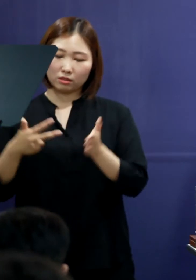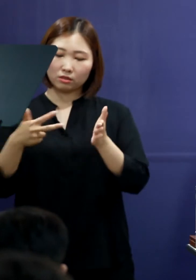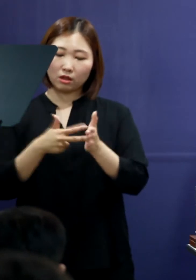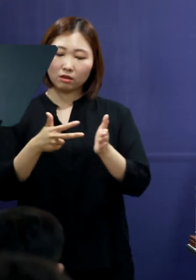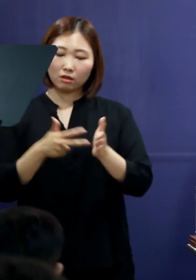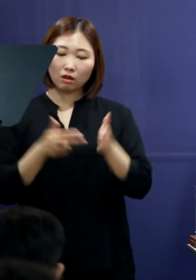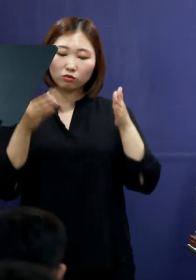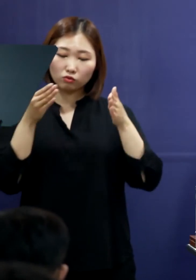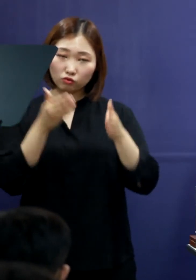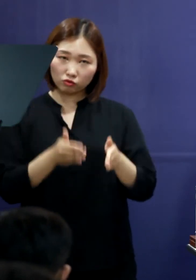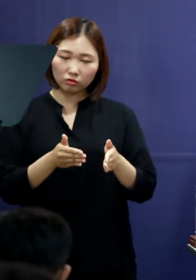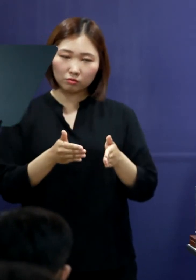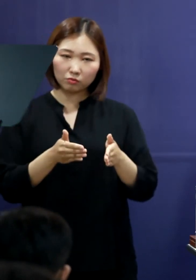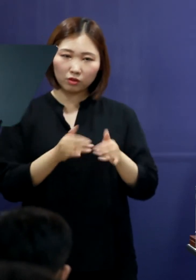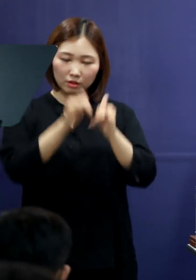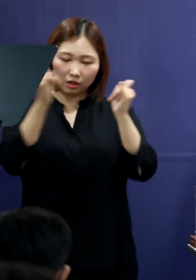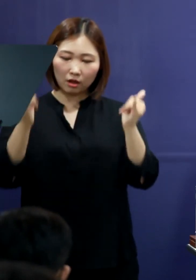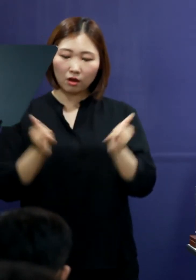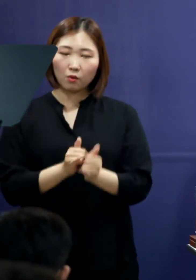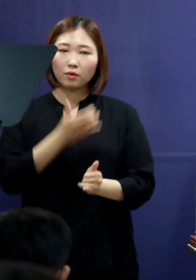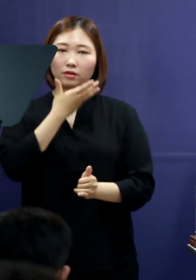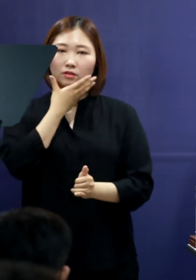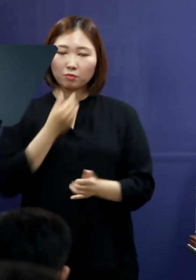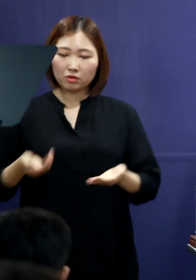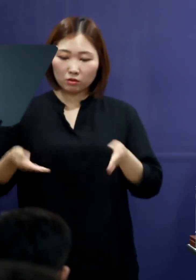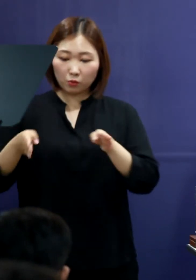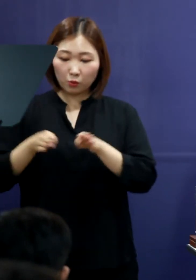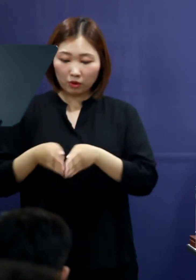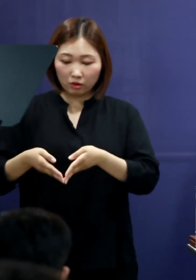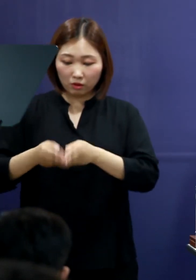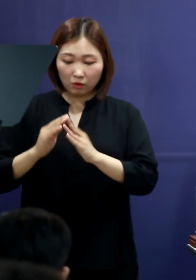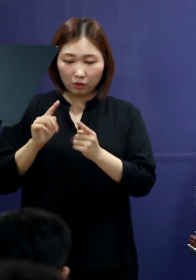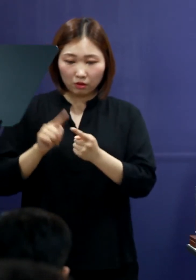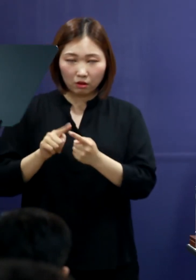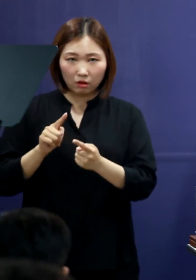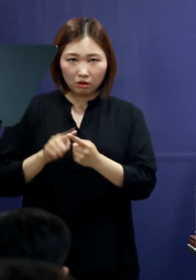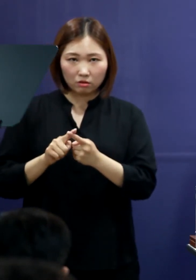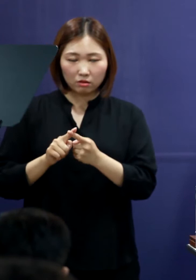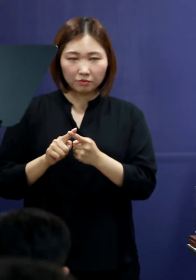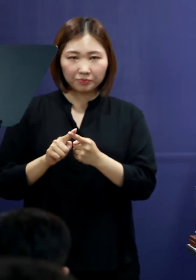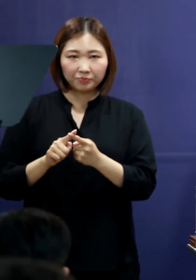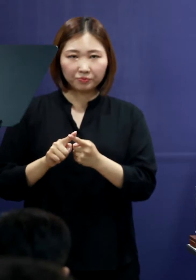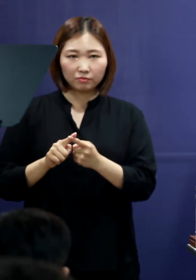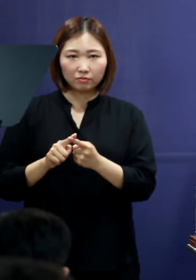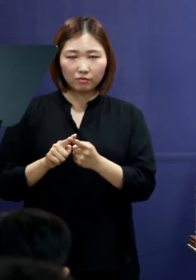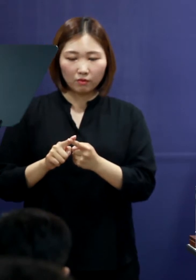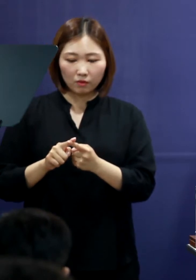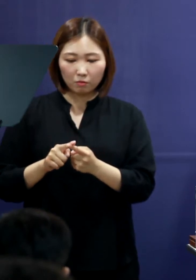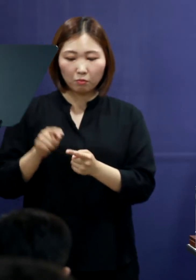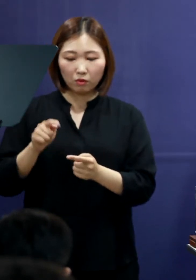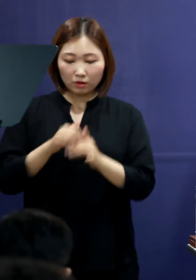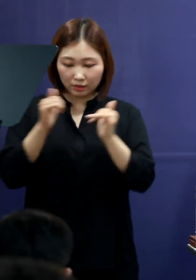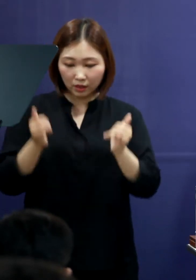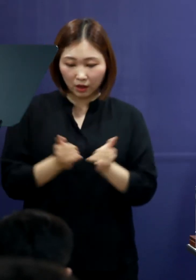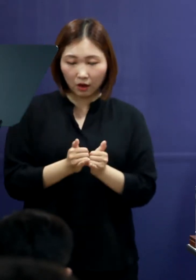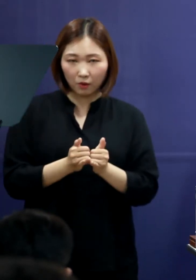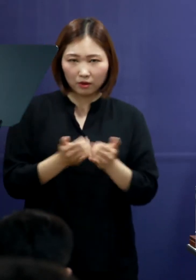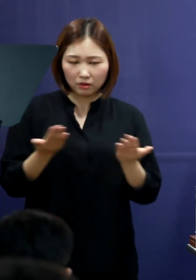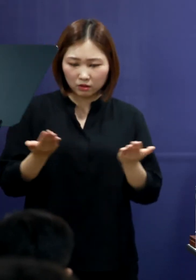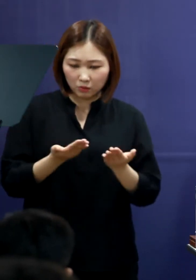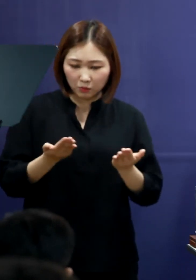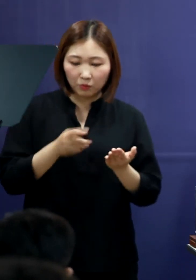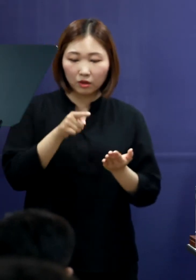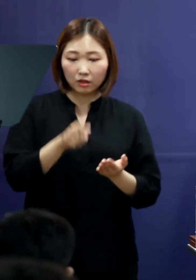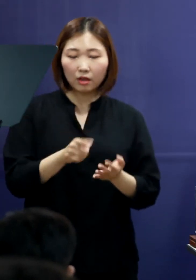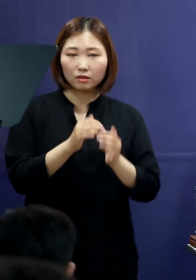시의 사회서비스원의 모델을 찾기 위해서 지역사회 사회서비스 종사자 그리고